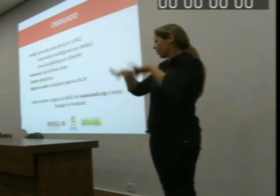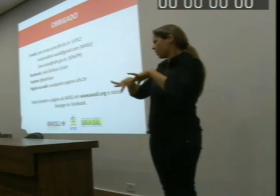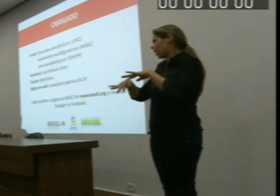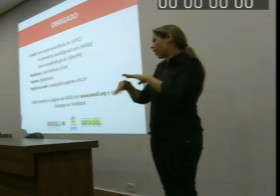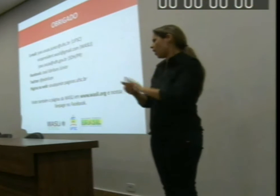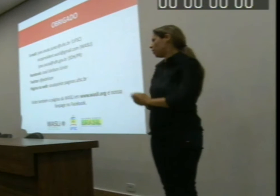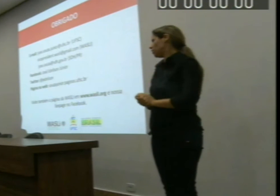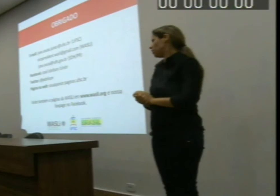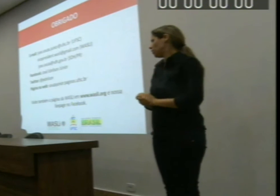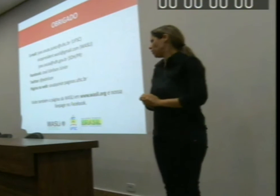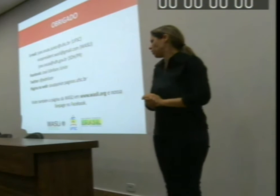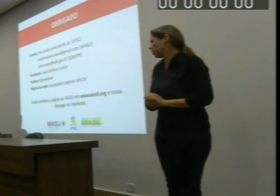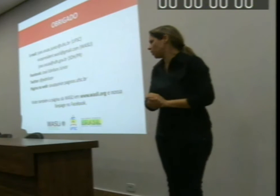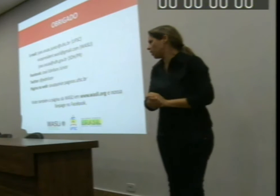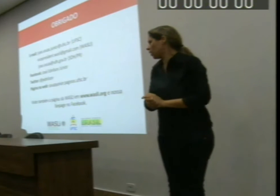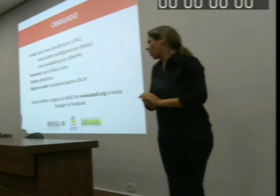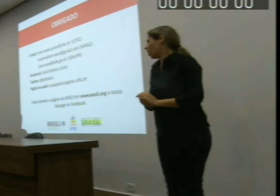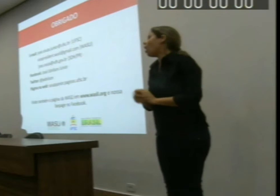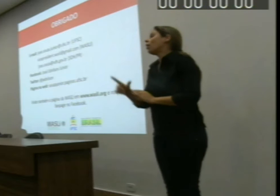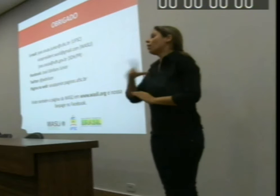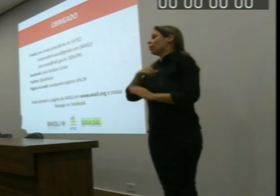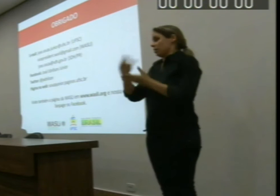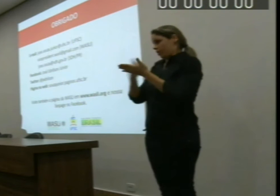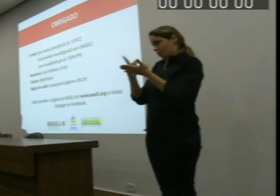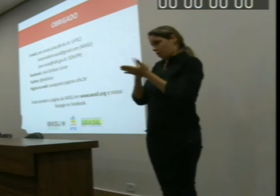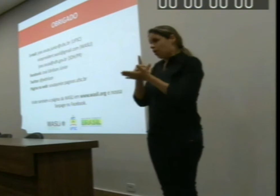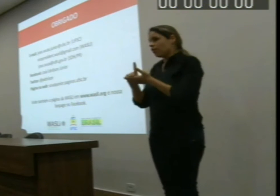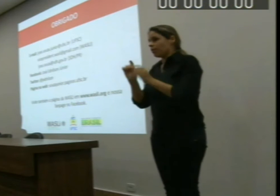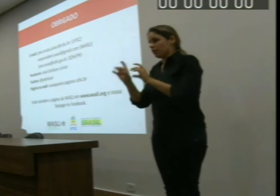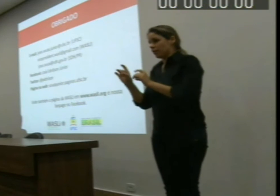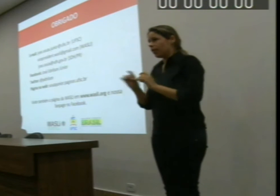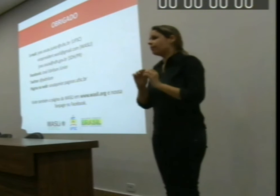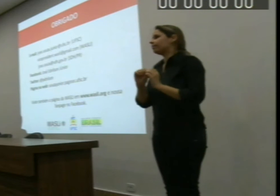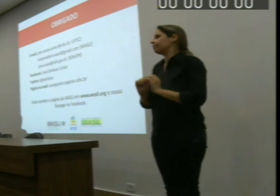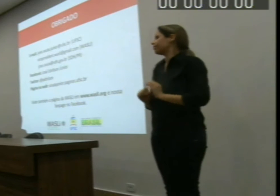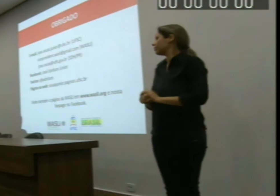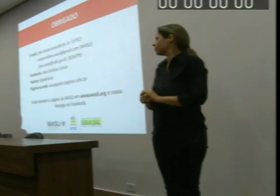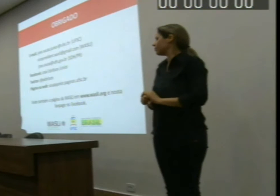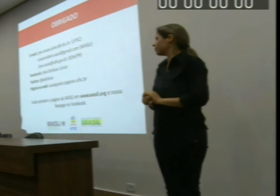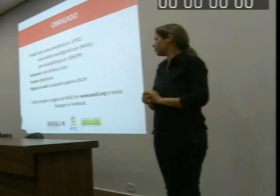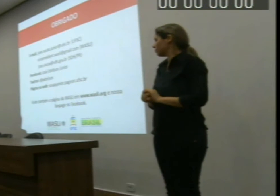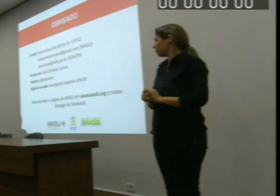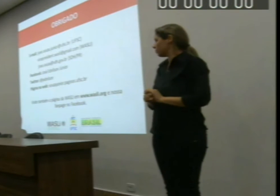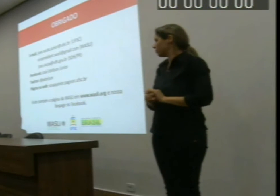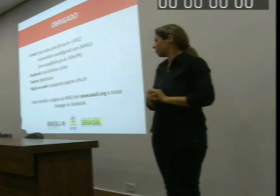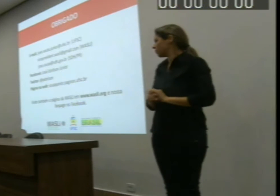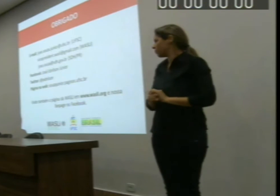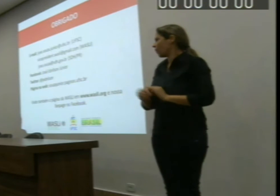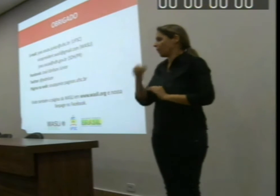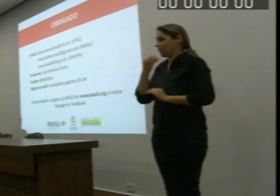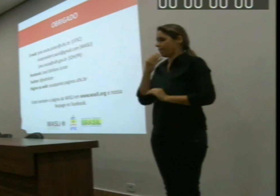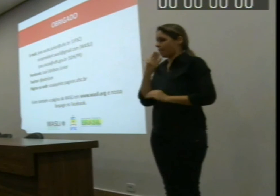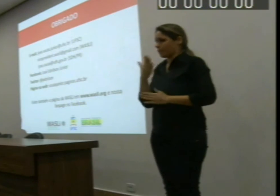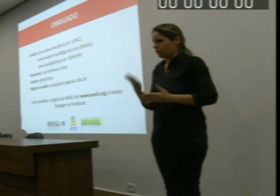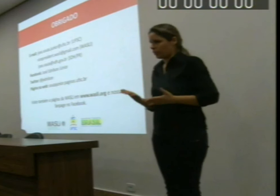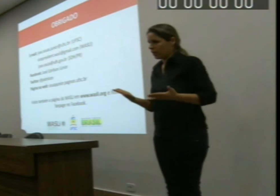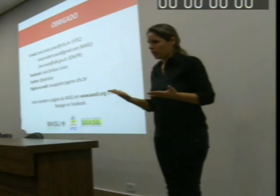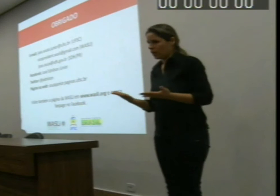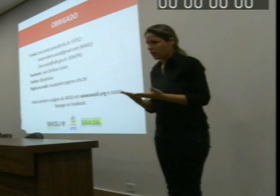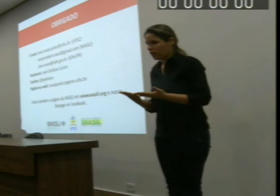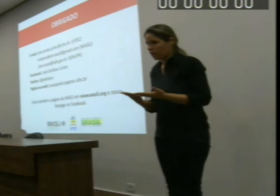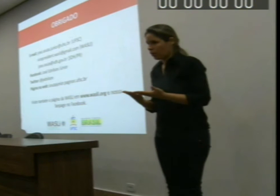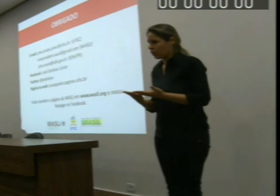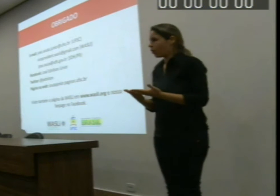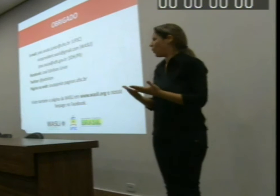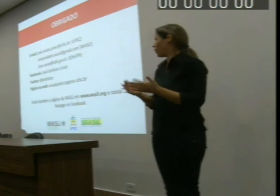livro tem paraar eu tem tem alguns aí para vender aham bom então em nome da